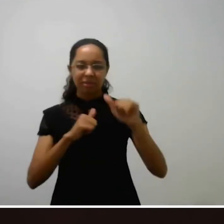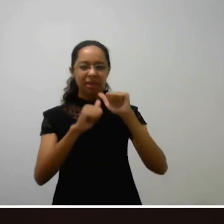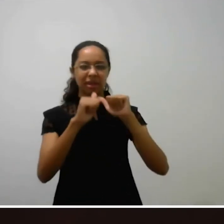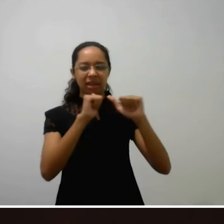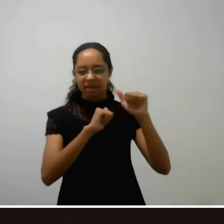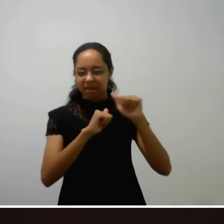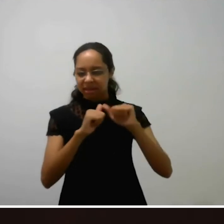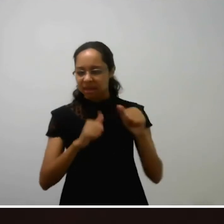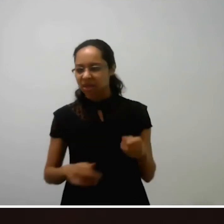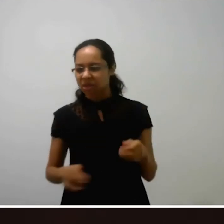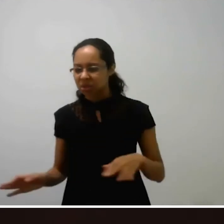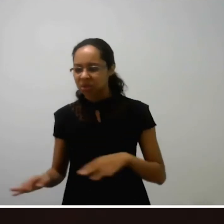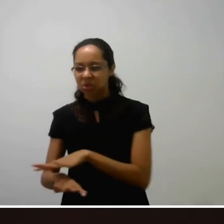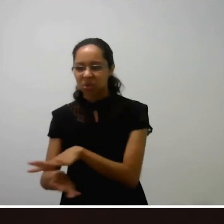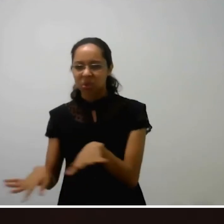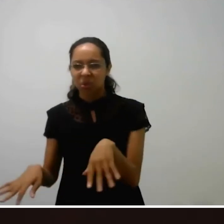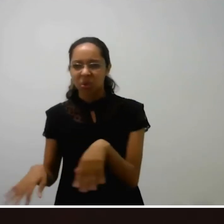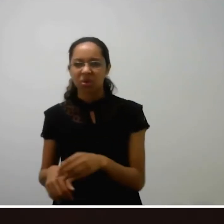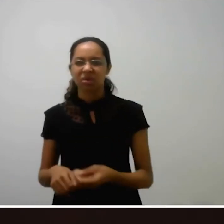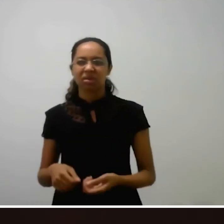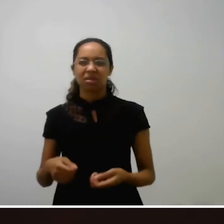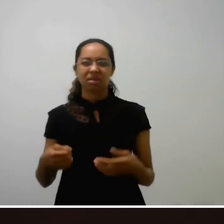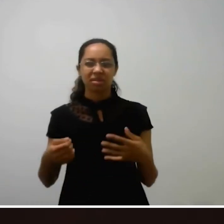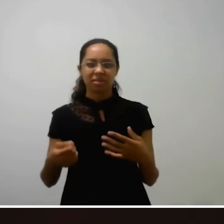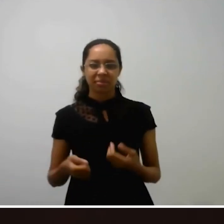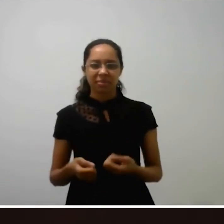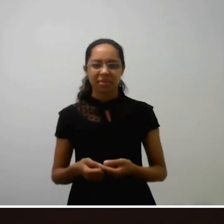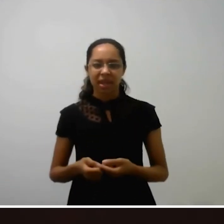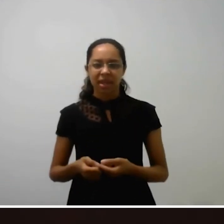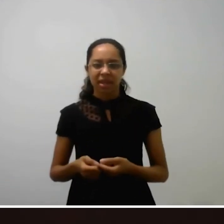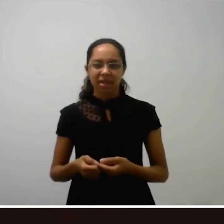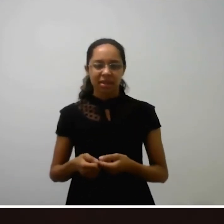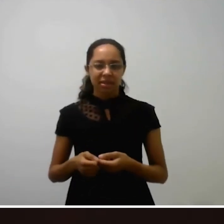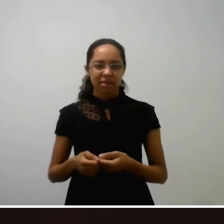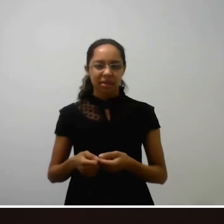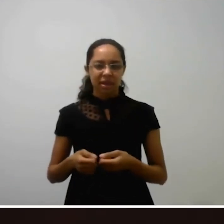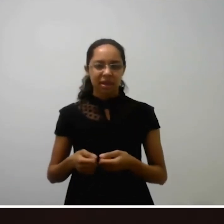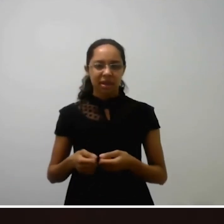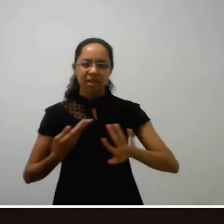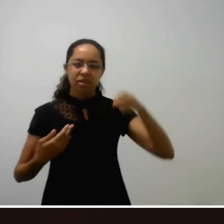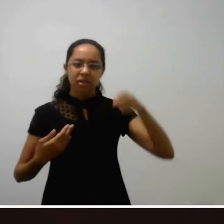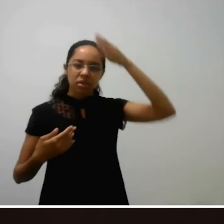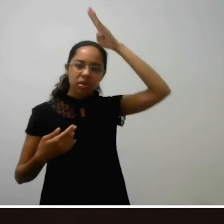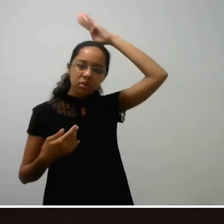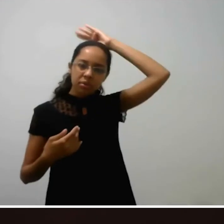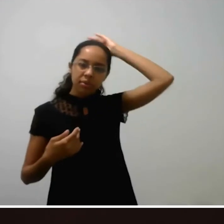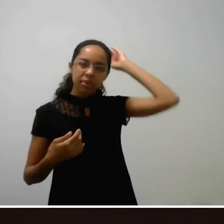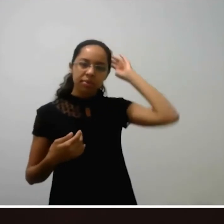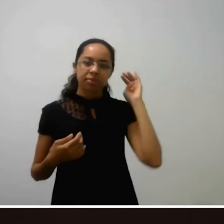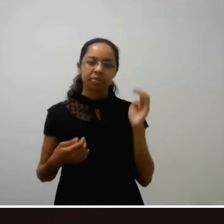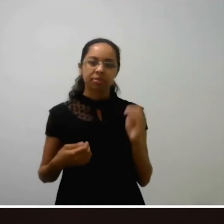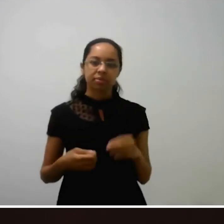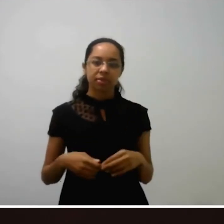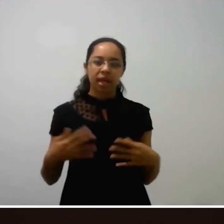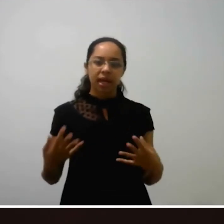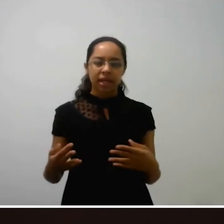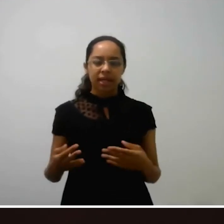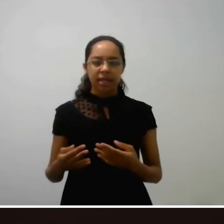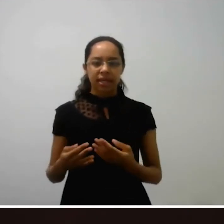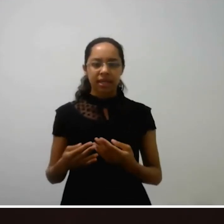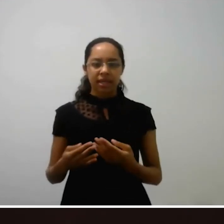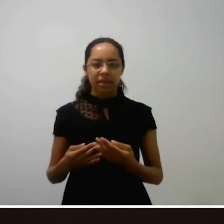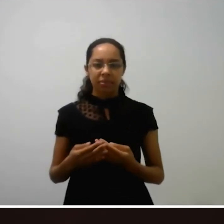grande parte da população renegava Roma naquele tempo. Então, começa a perseguição aos